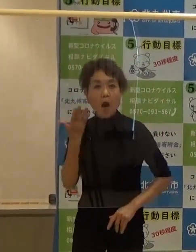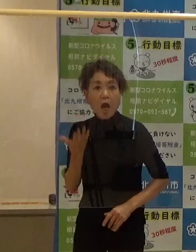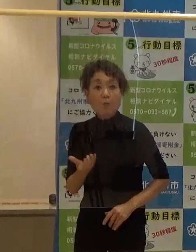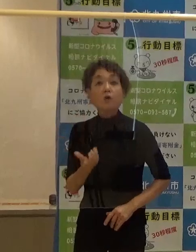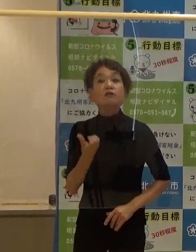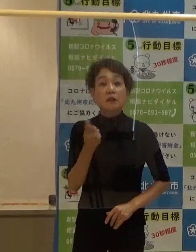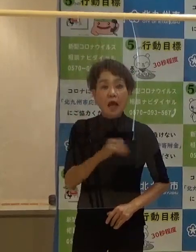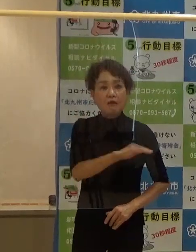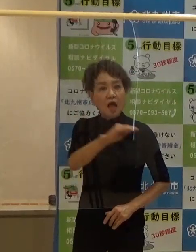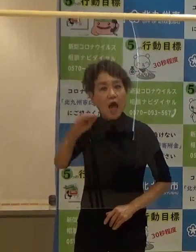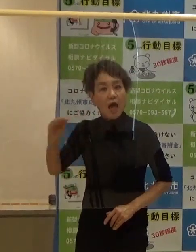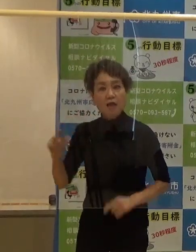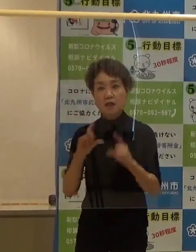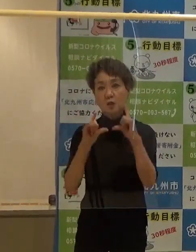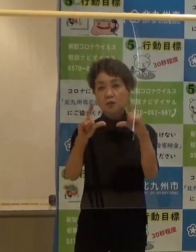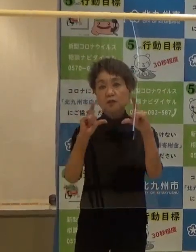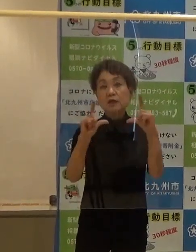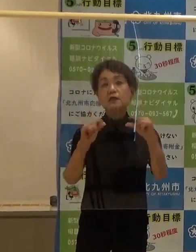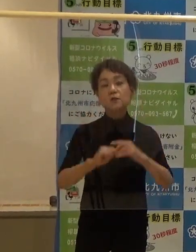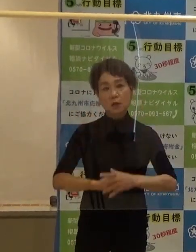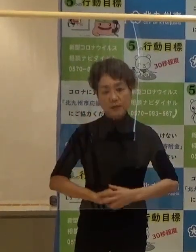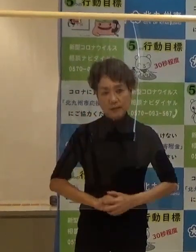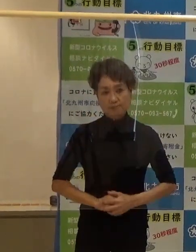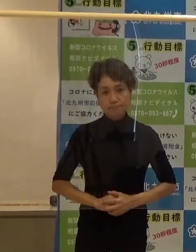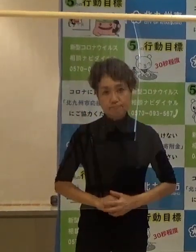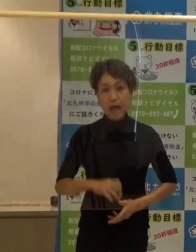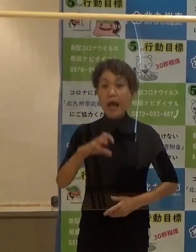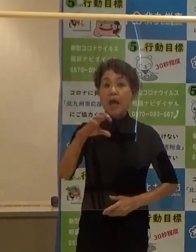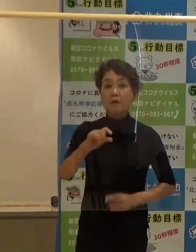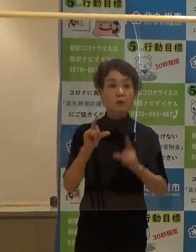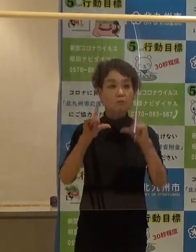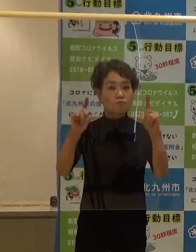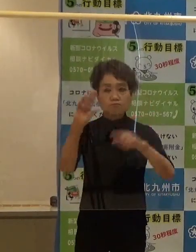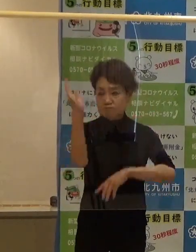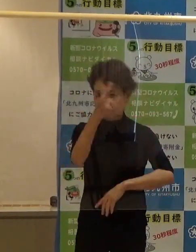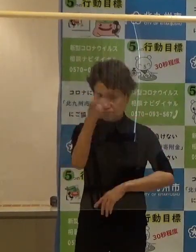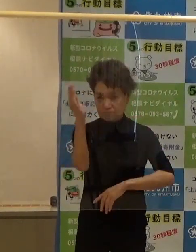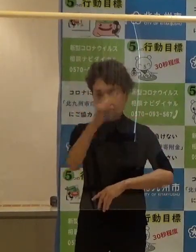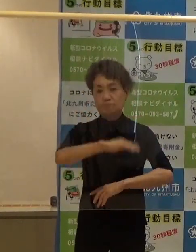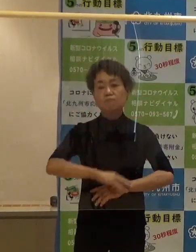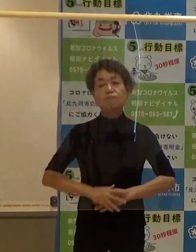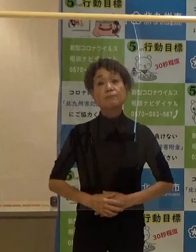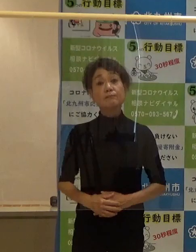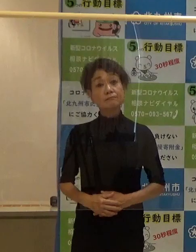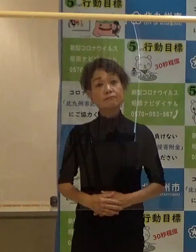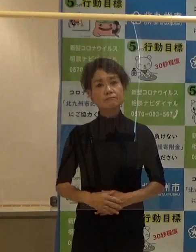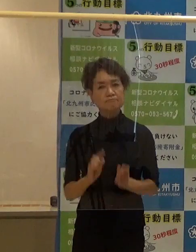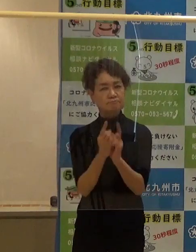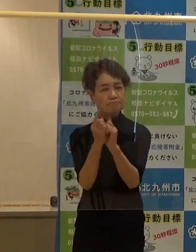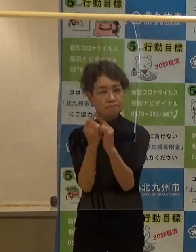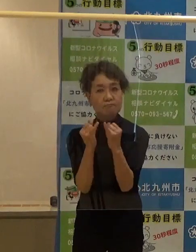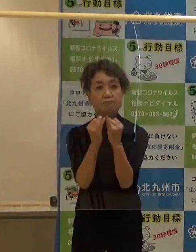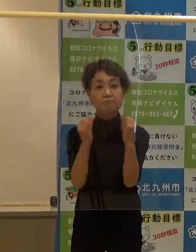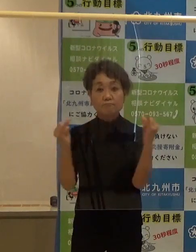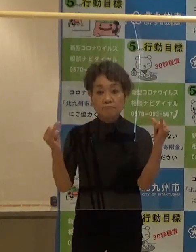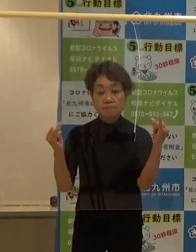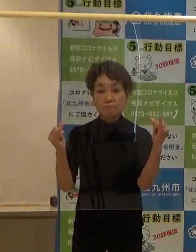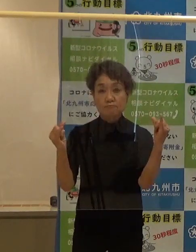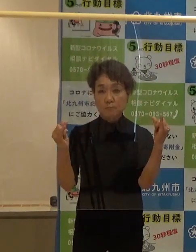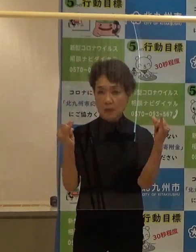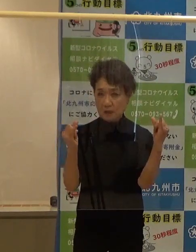対して事前にお知らせをいたしまして、場所は公表しておりませんけれども、濃厚接触者の方